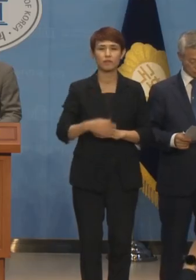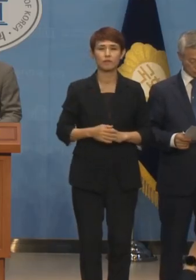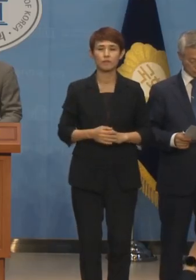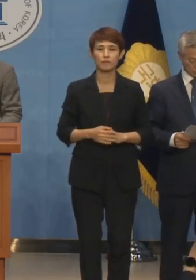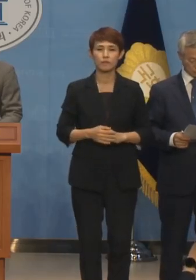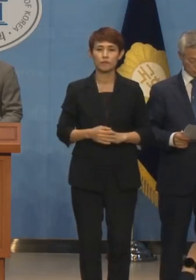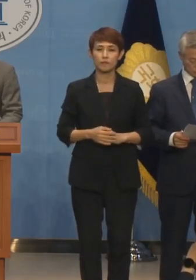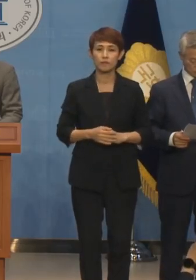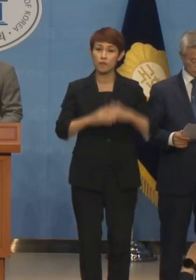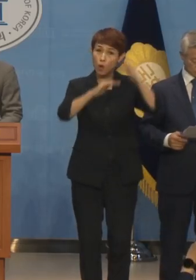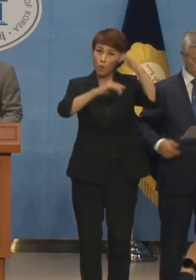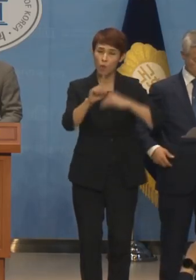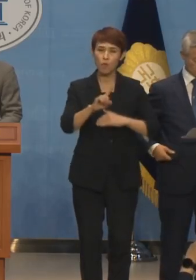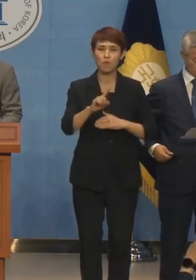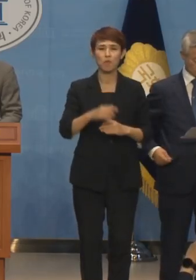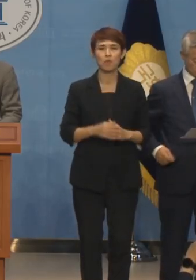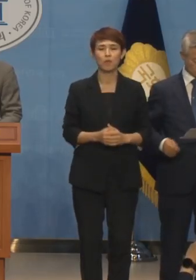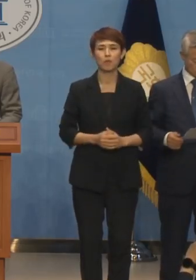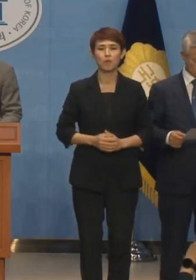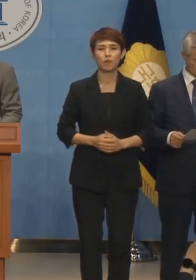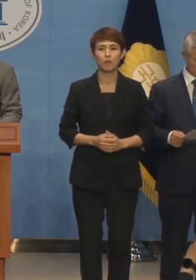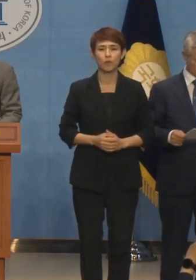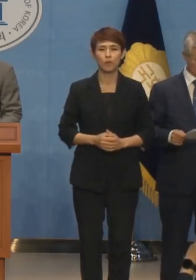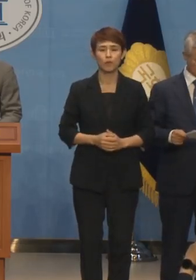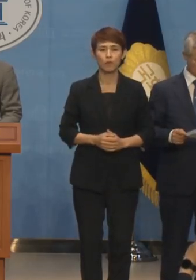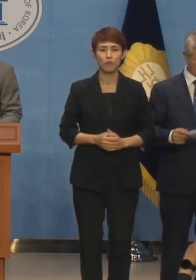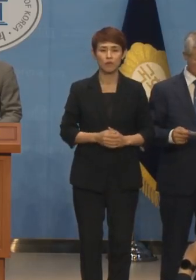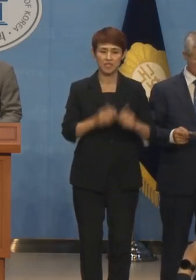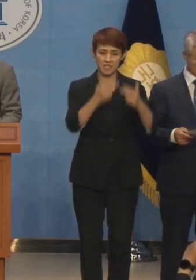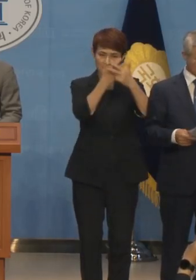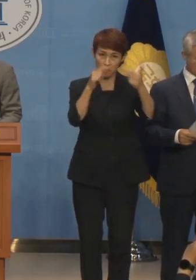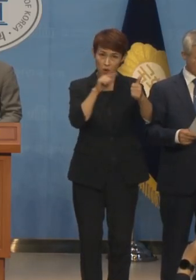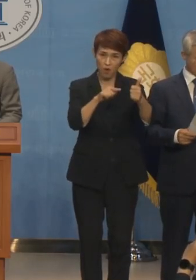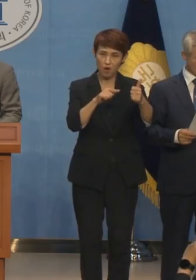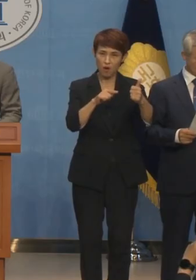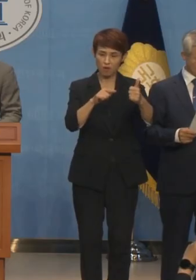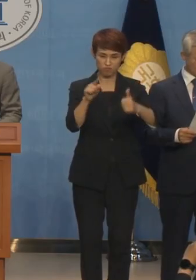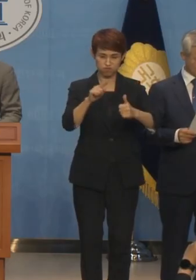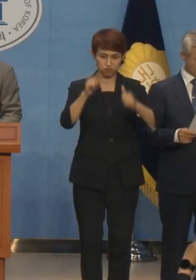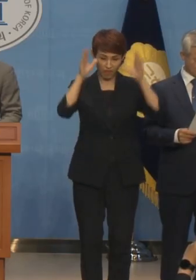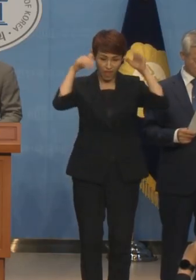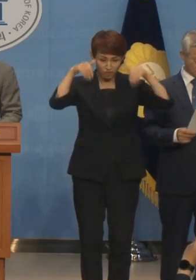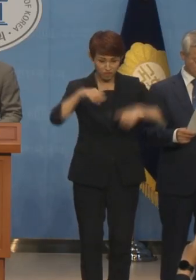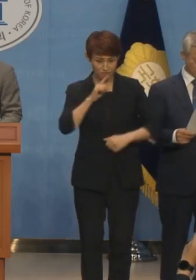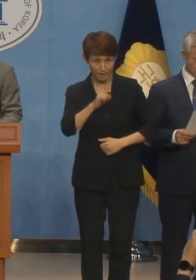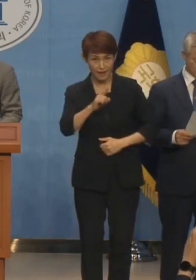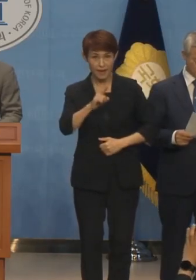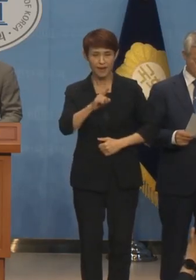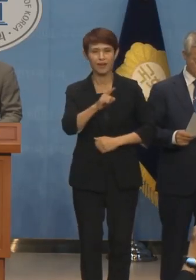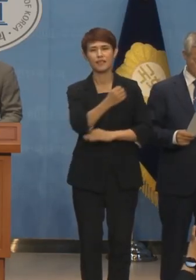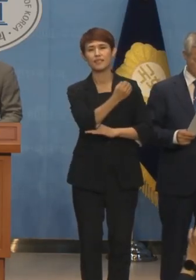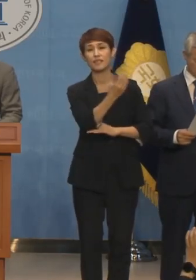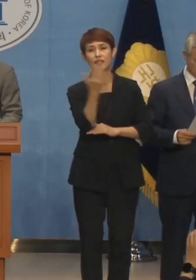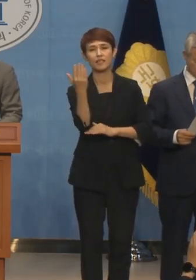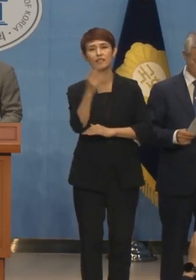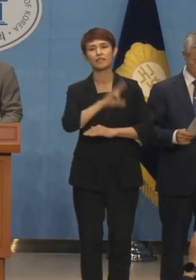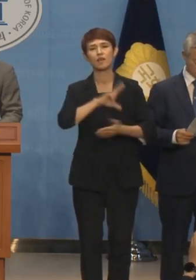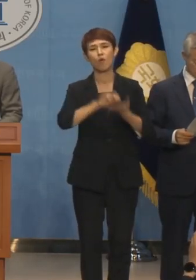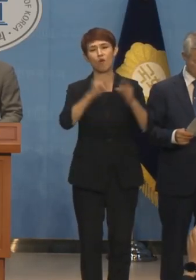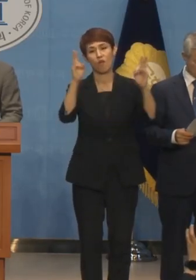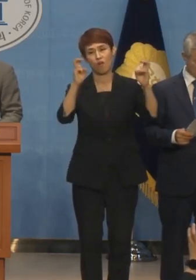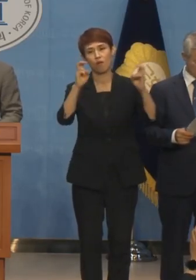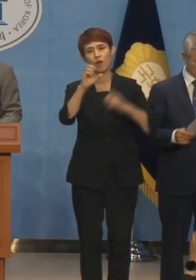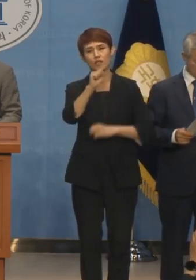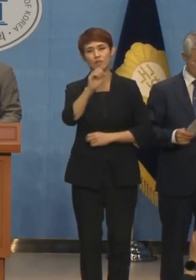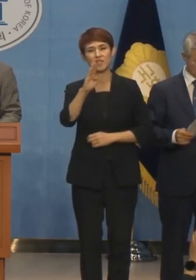17일 장일철 칼럼에서 이 대표 어따 대고 애완견인가라는 칼럼 제목하에